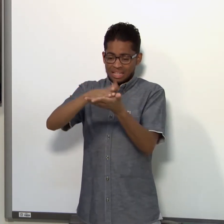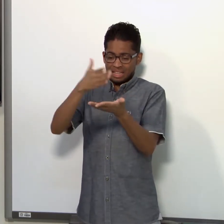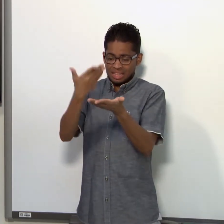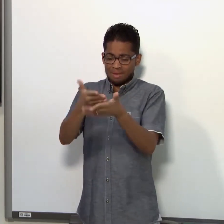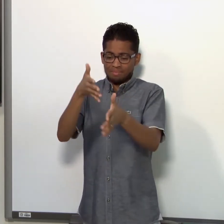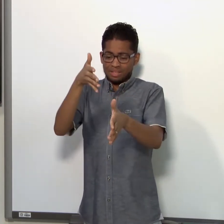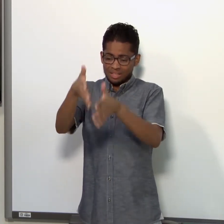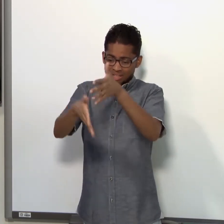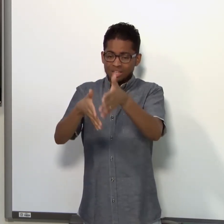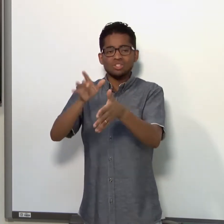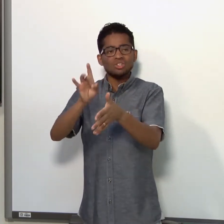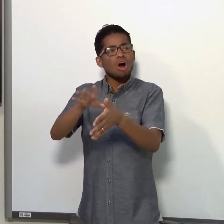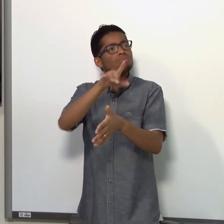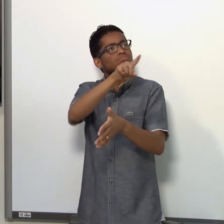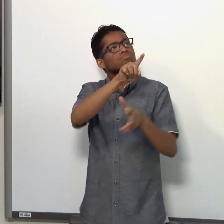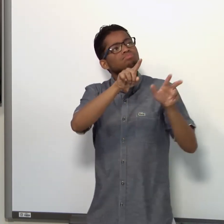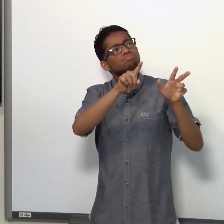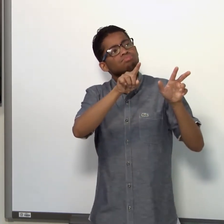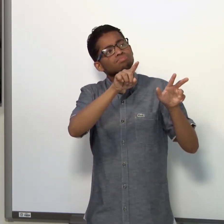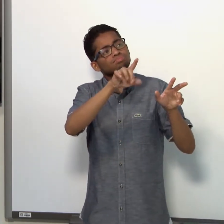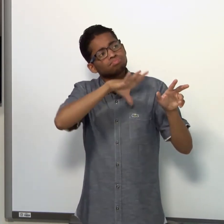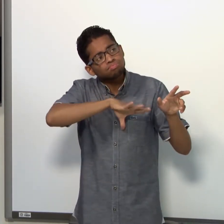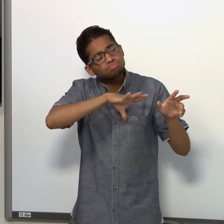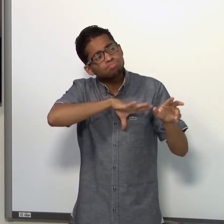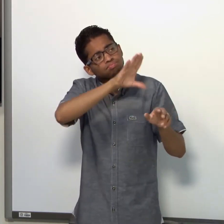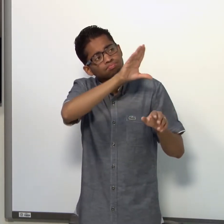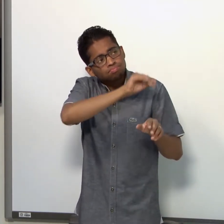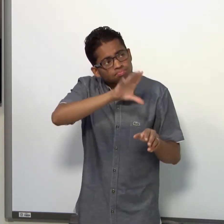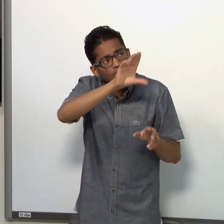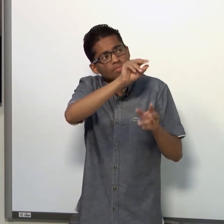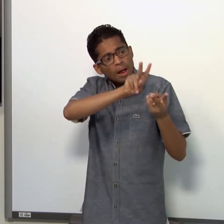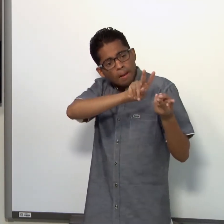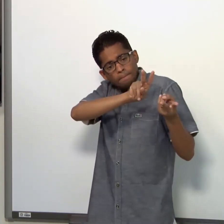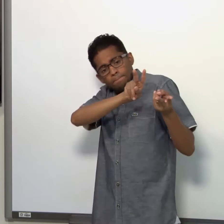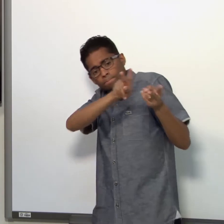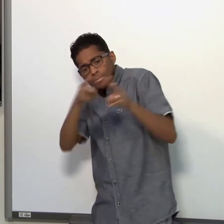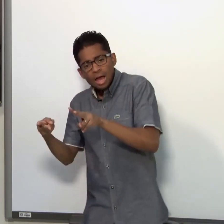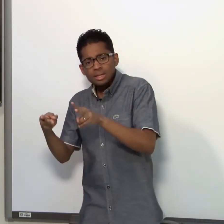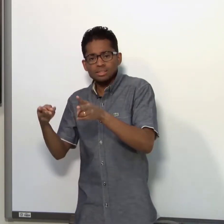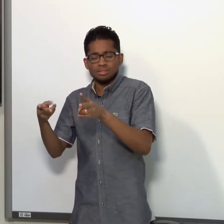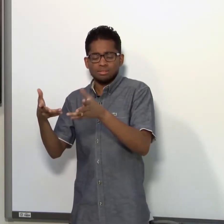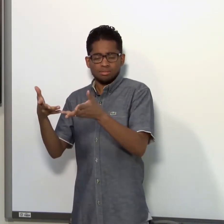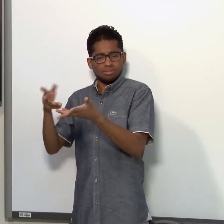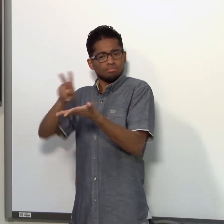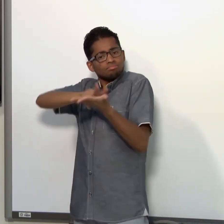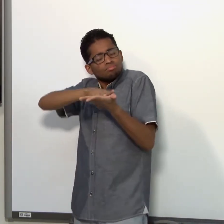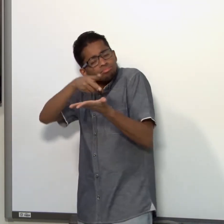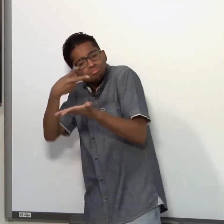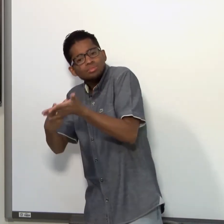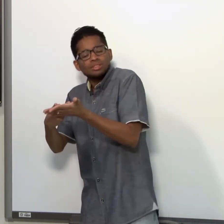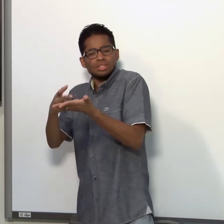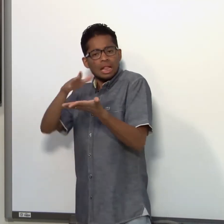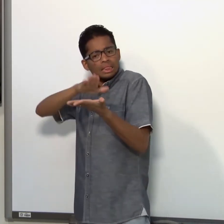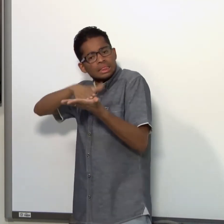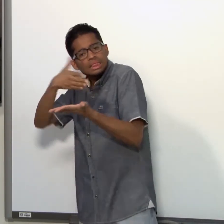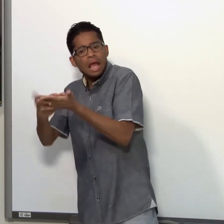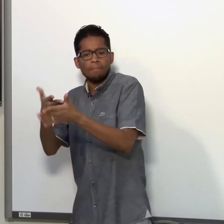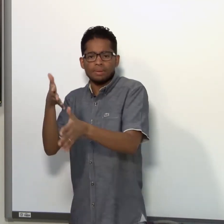tem fluência, há falhas, e às vezes ocorre ali somente o processo de tradução